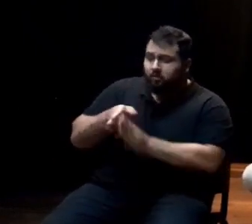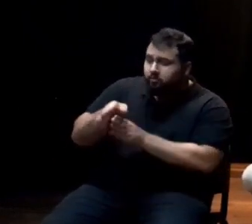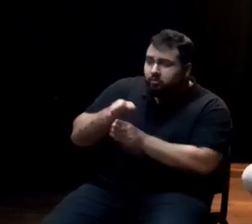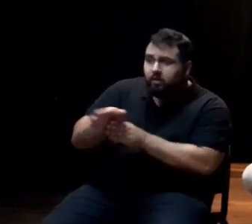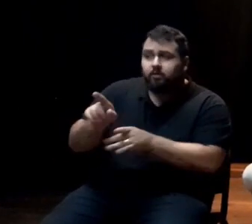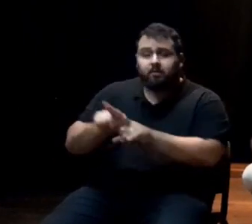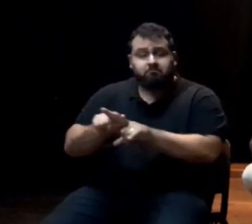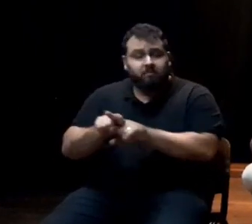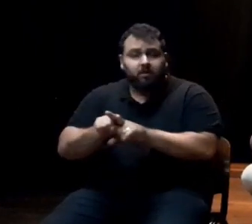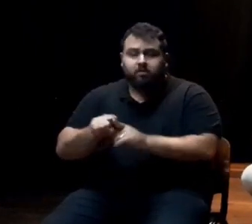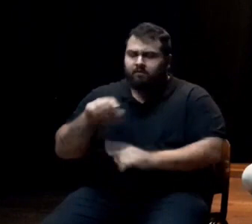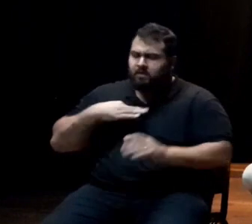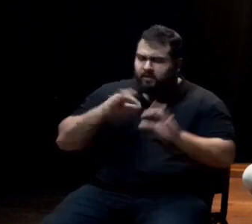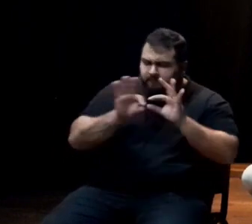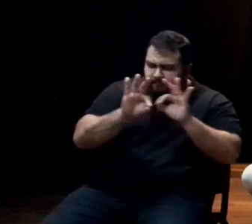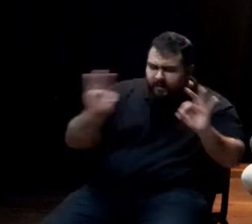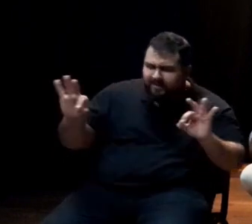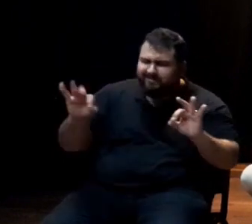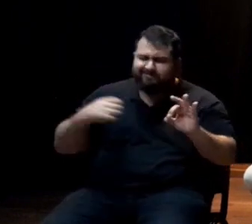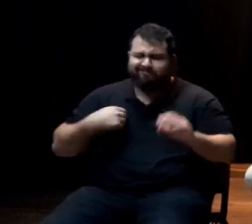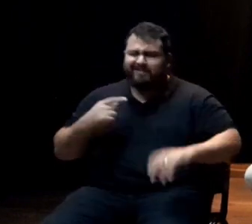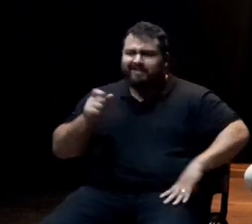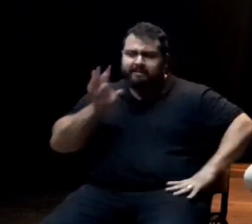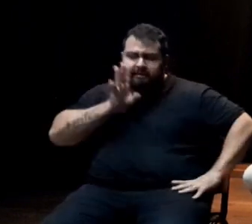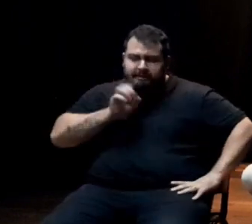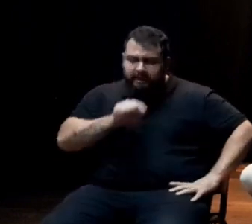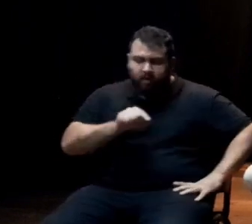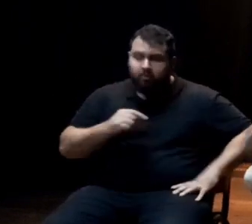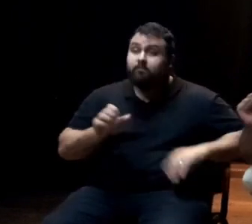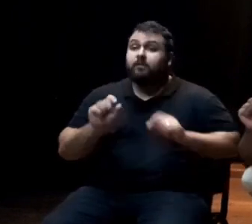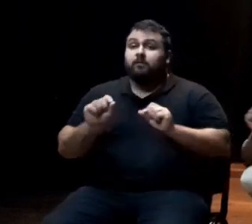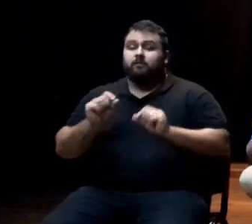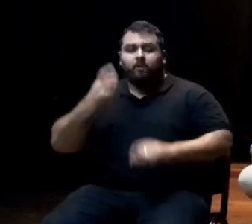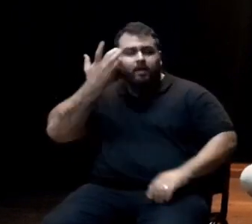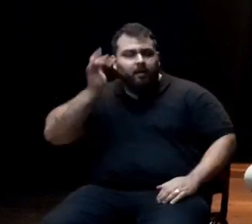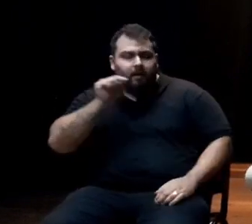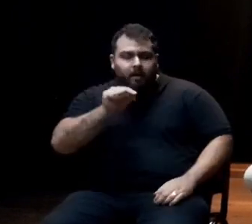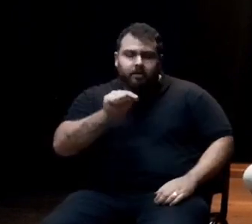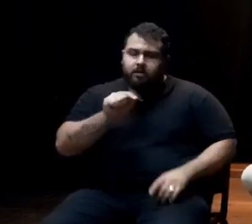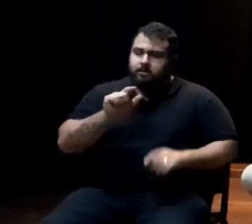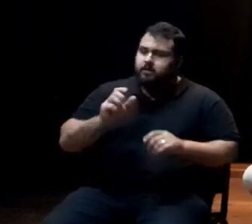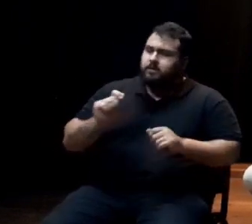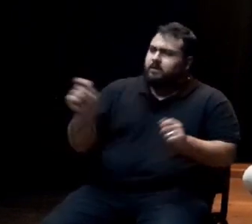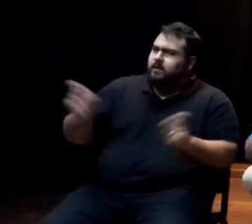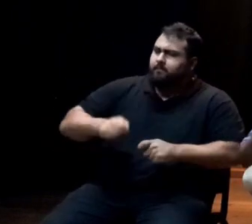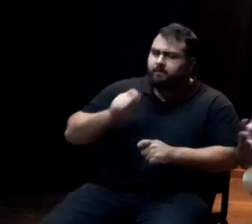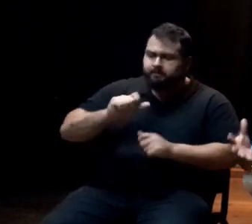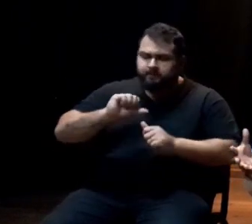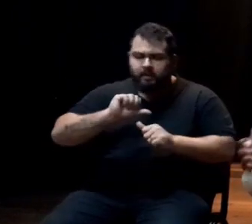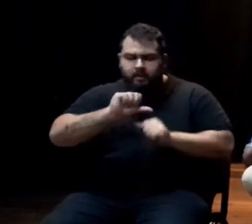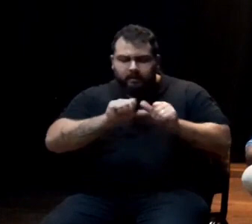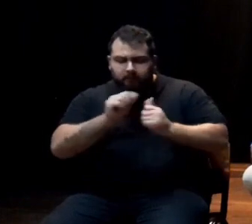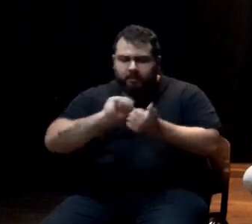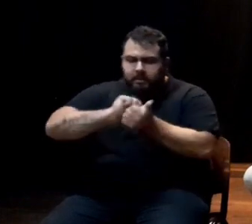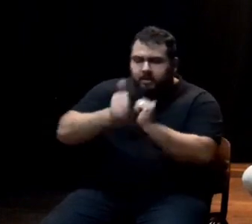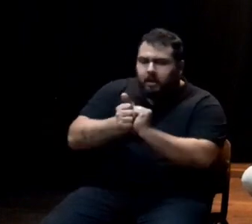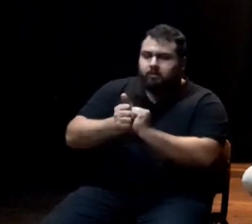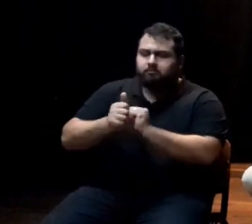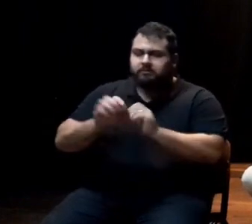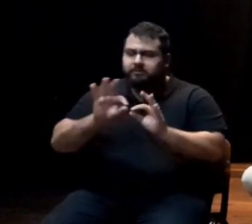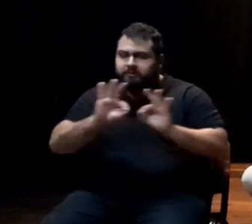estou fazendo essa frase aqui, eu não achei que ficou legal, o que você acha? Eu posso mudar essa palavra, adaptar, isso seria a tradução.